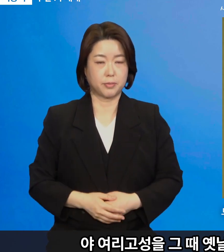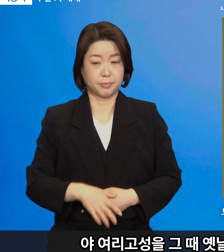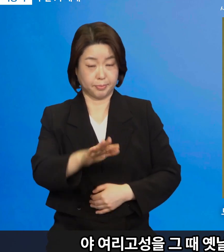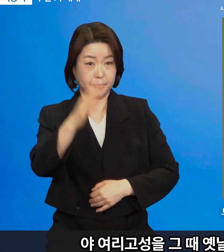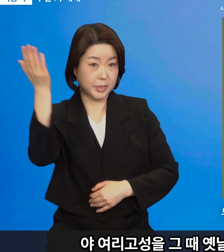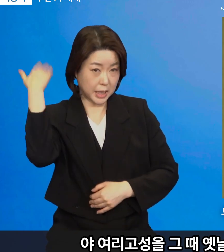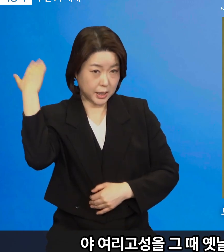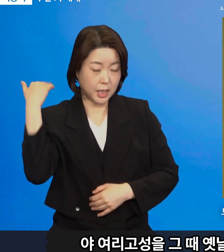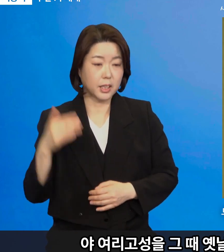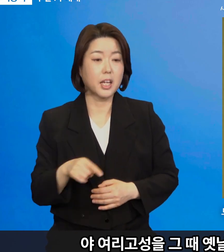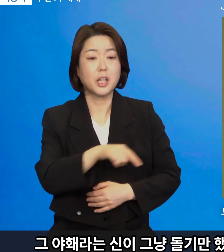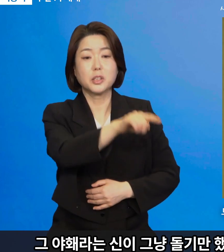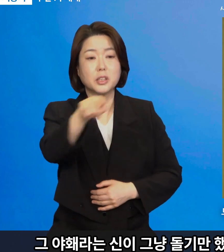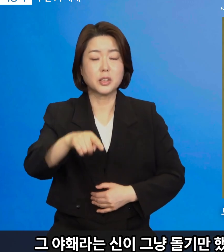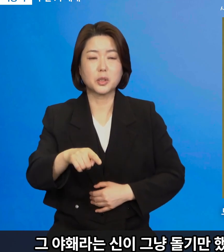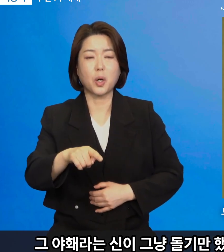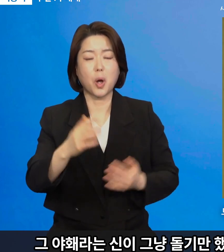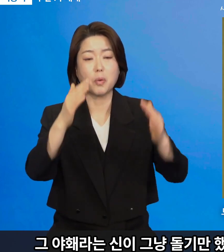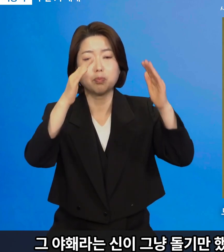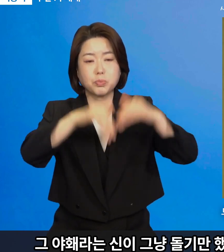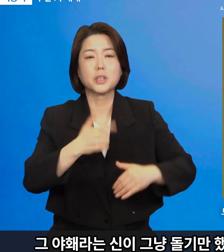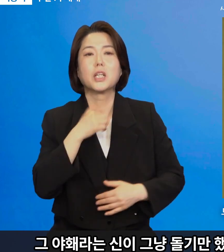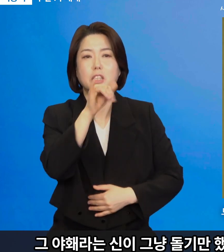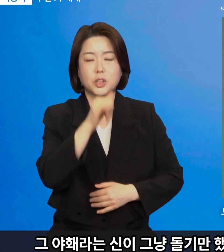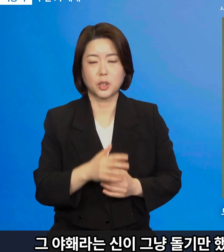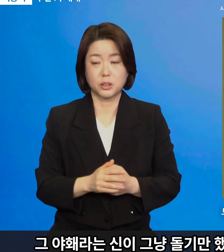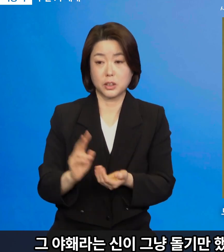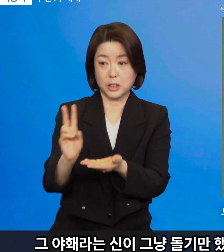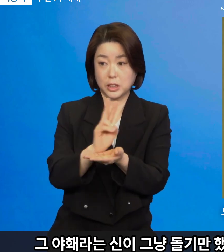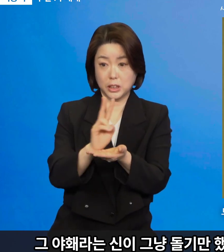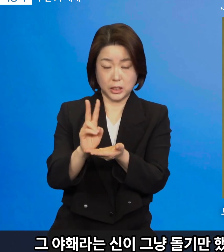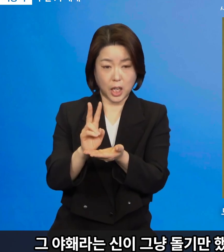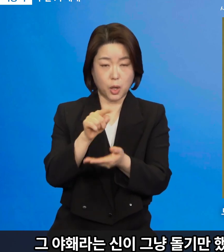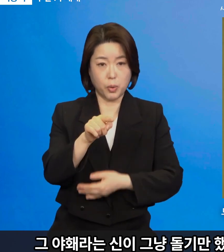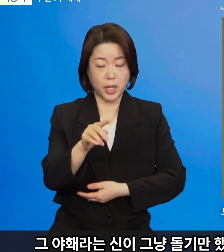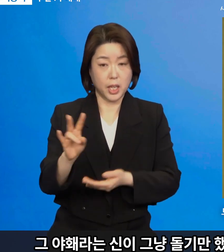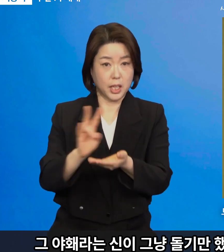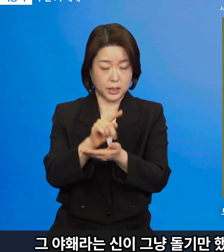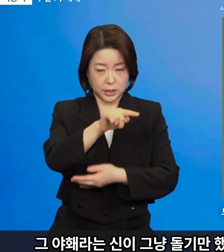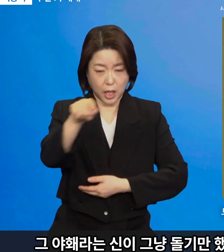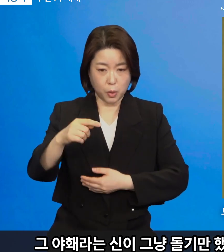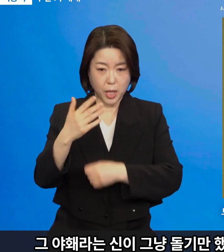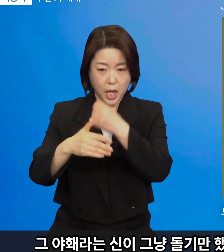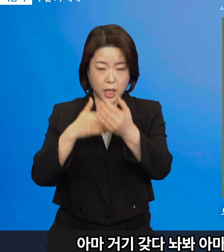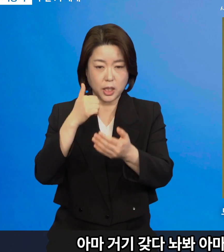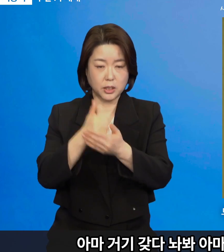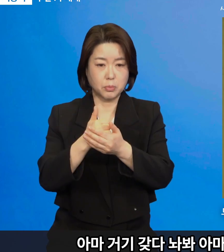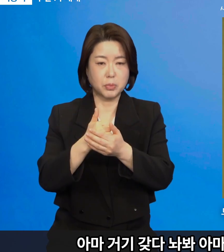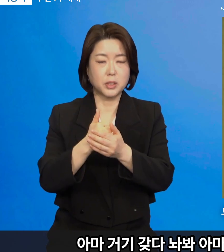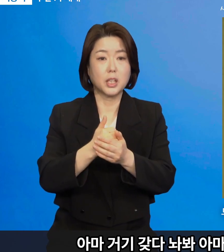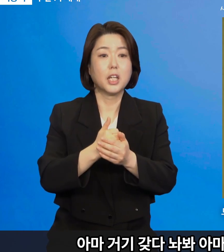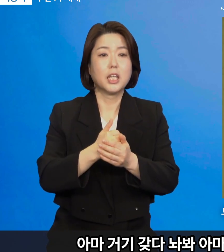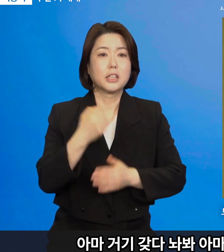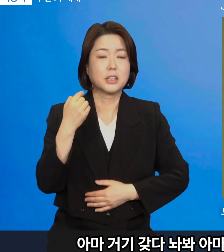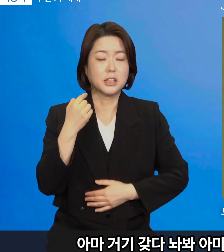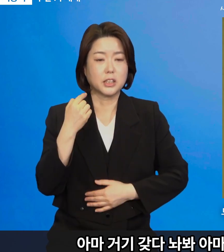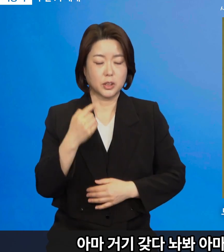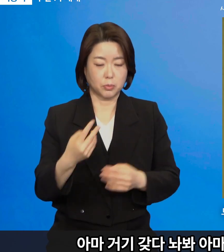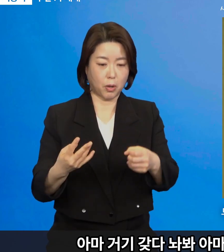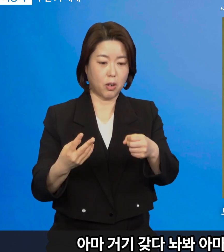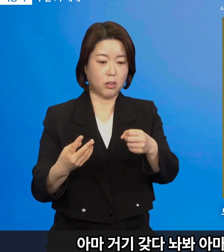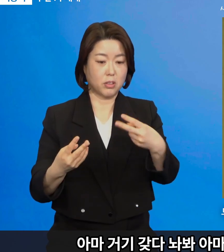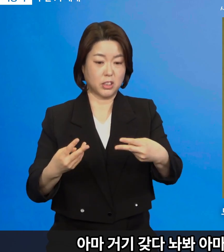하지만 무너뜨렸어. 그 야훼라는 신이 그냥 돌기만 했는데 그냥 무너졌어. 그냥 유용할 거야. 한번 거기 갖다 놔봐. 아마